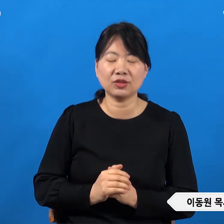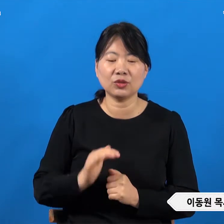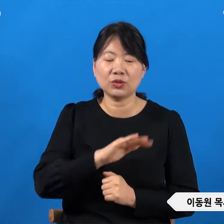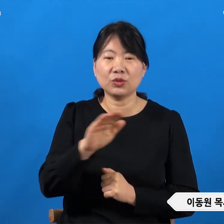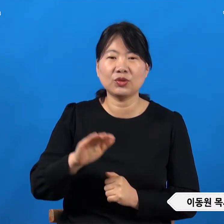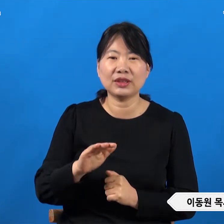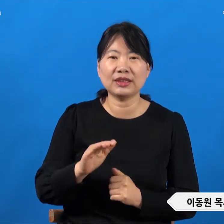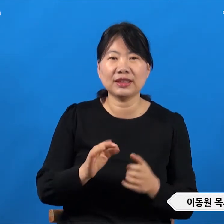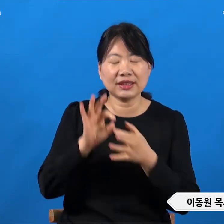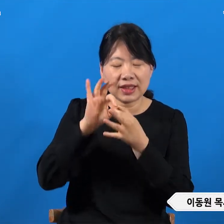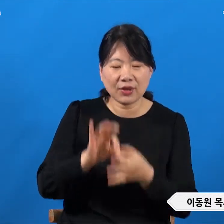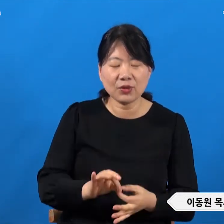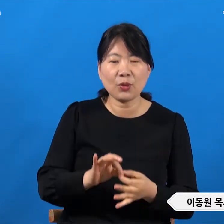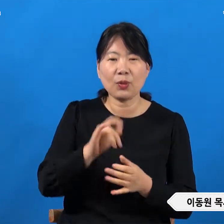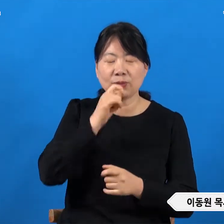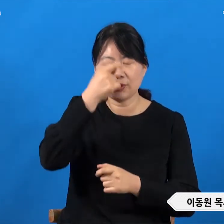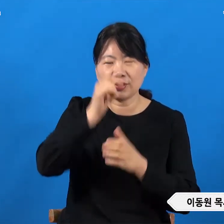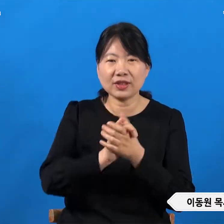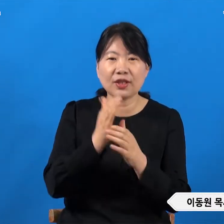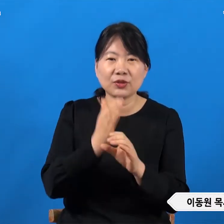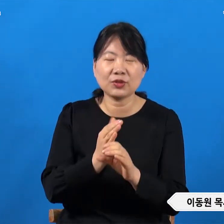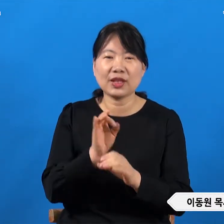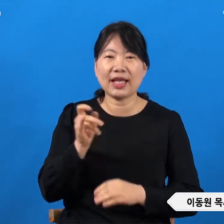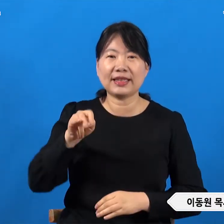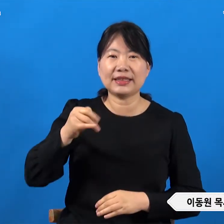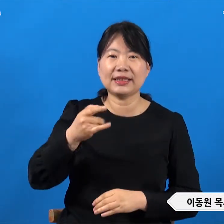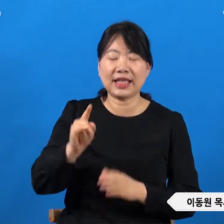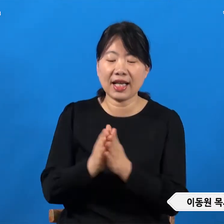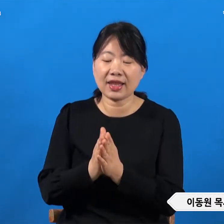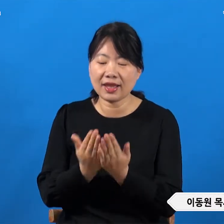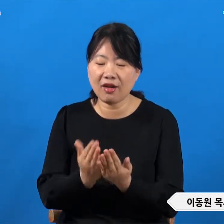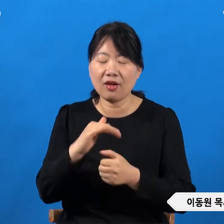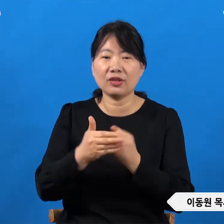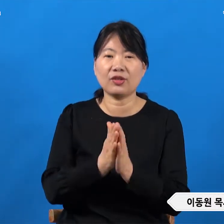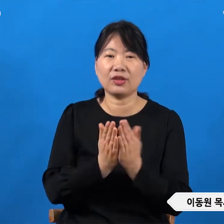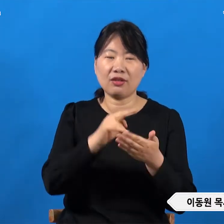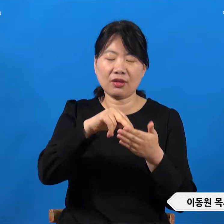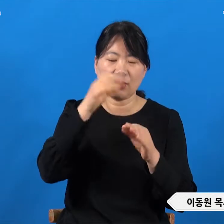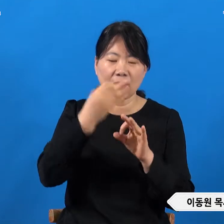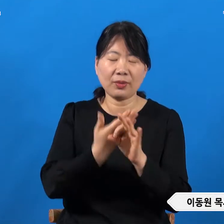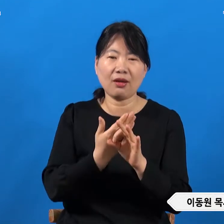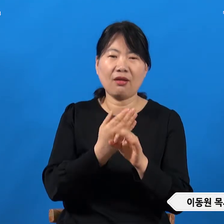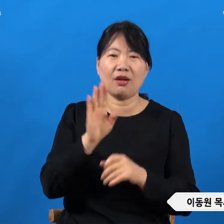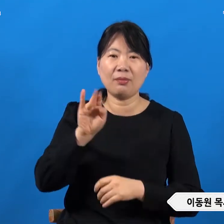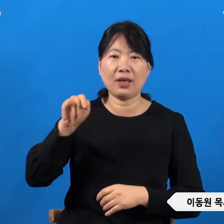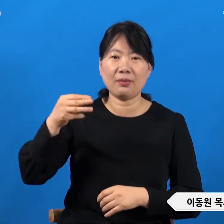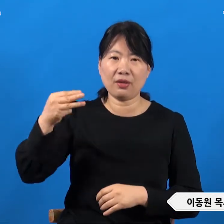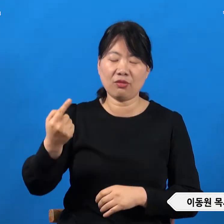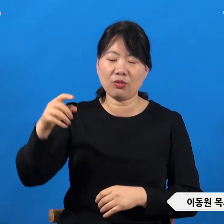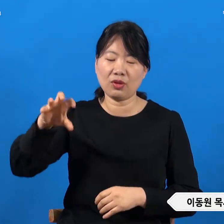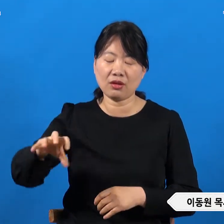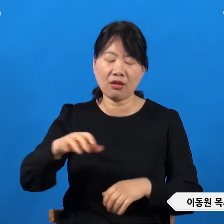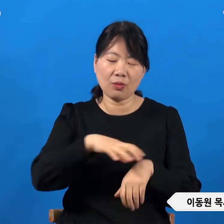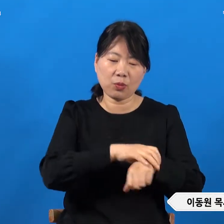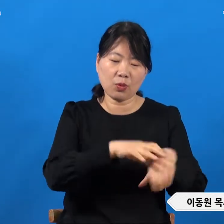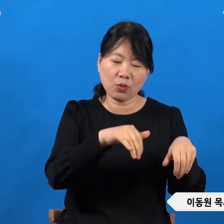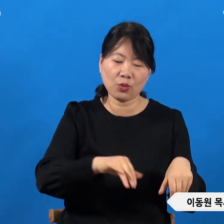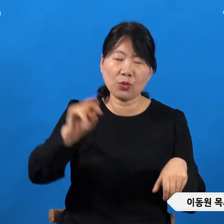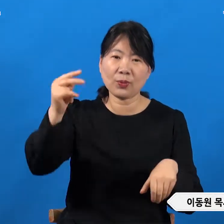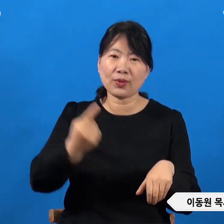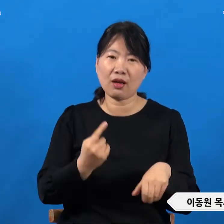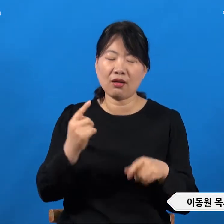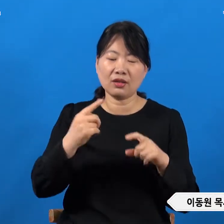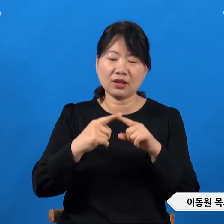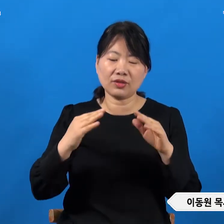우리가 함께 계속 묵상하는 에스라서 오늘 본문에 보면 바벨론에서 포로에서 돌아와